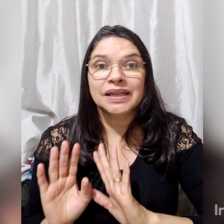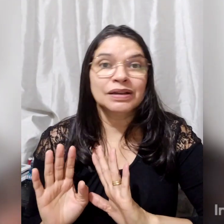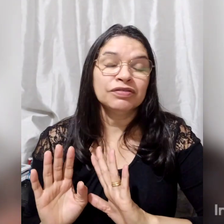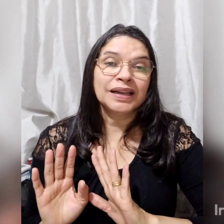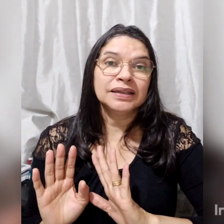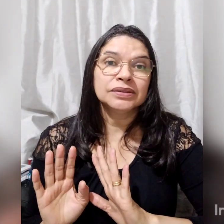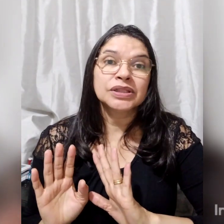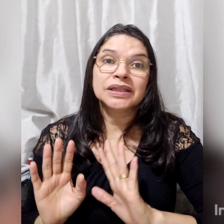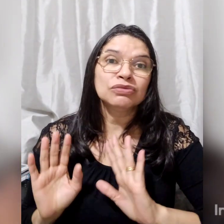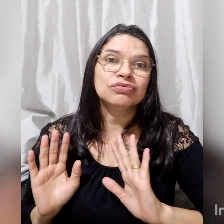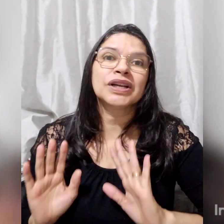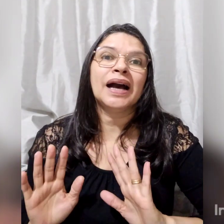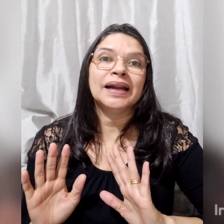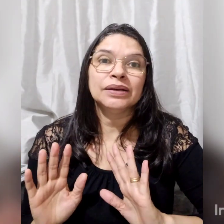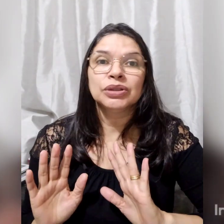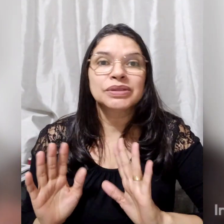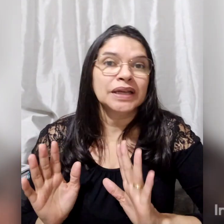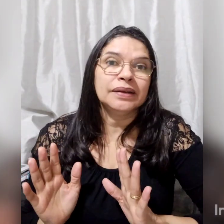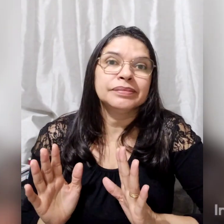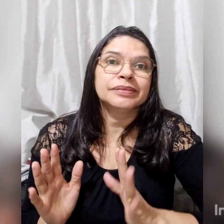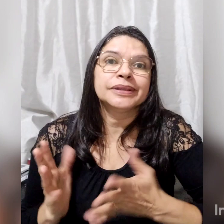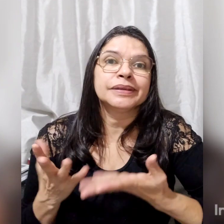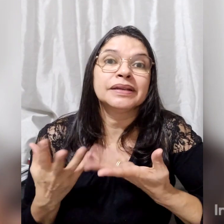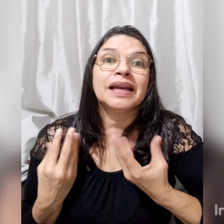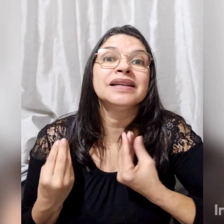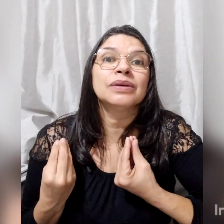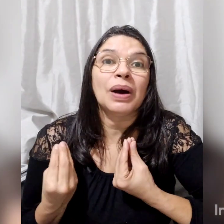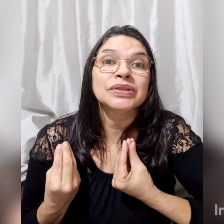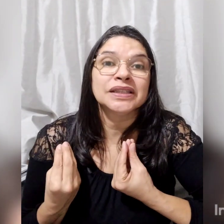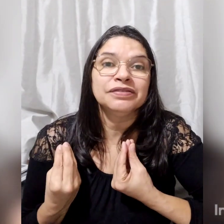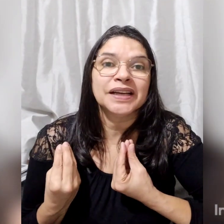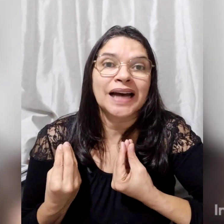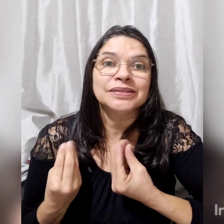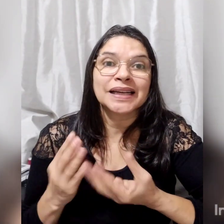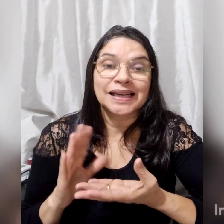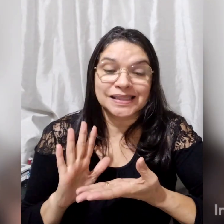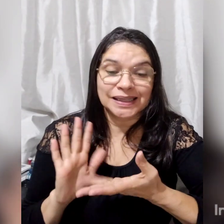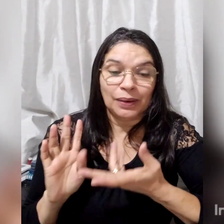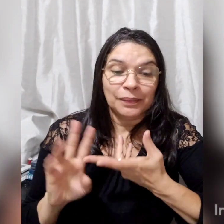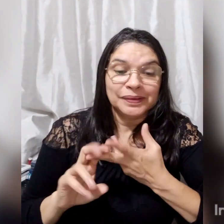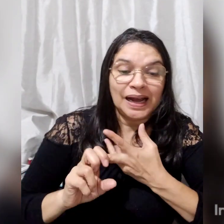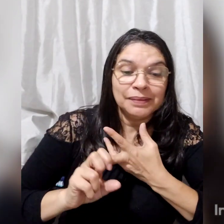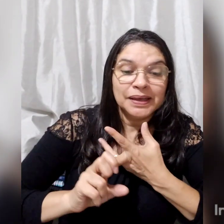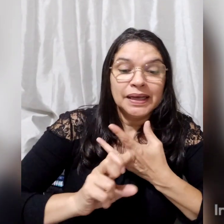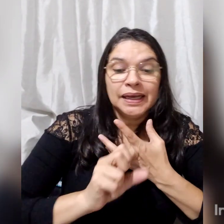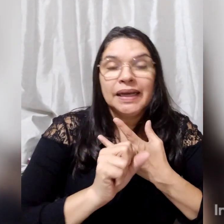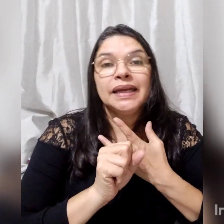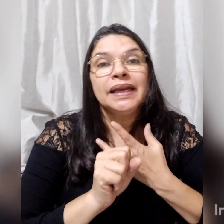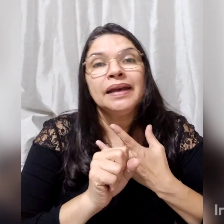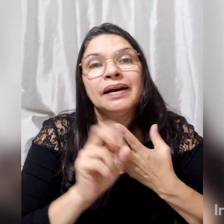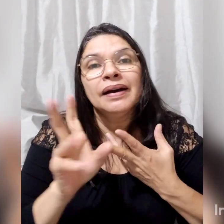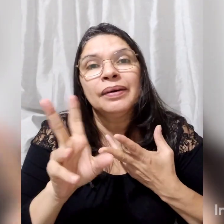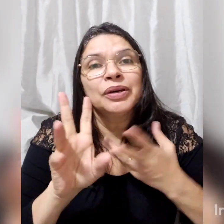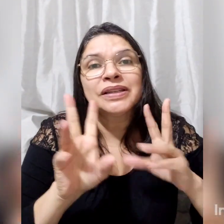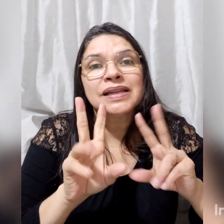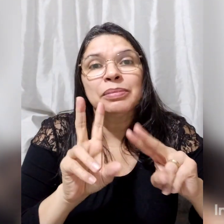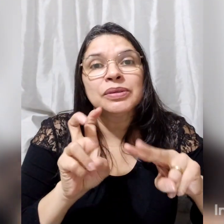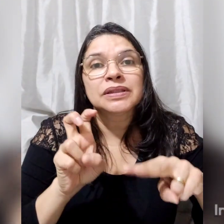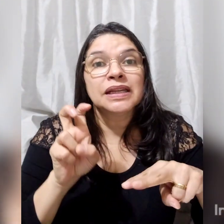estão falando, senão, de cara, eu não sei qual o significado daquele sinal, tá? E um outro exemplo